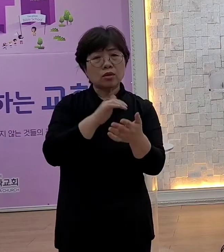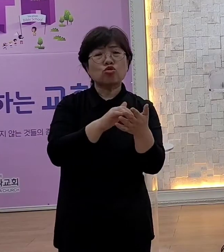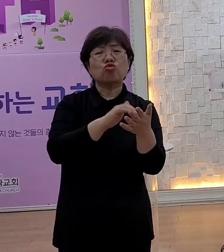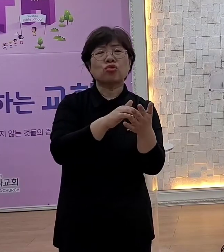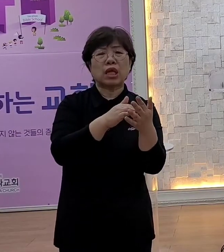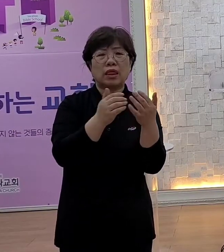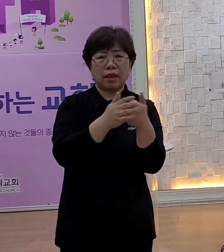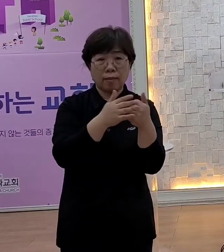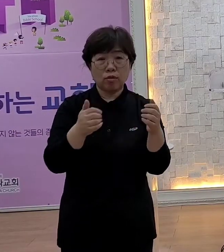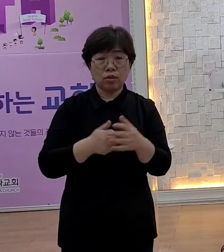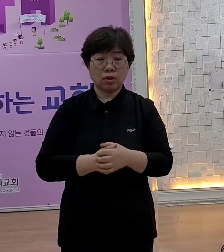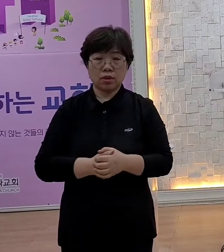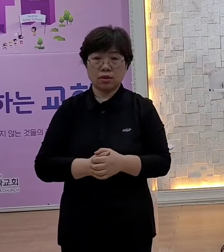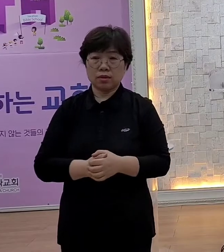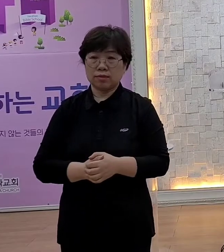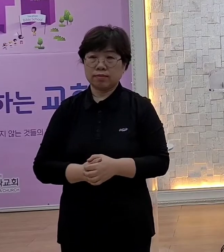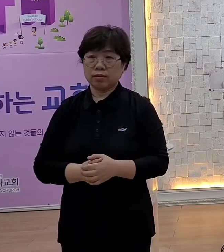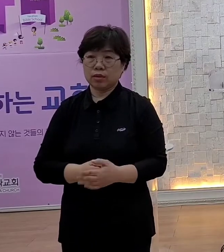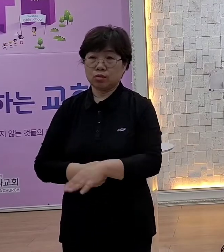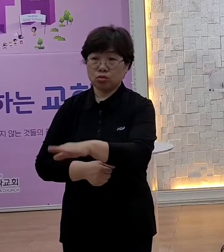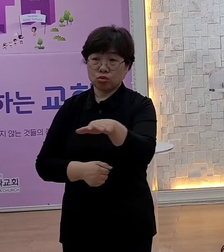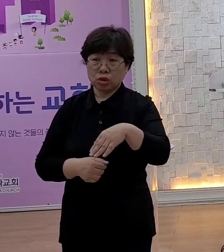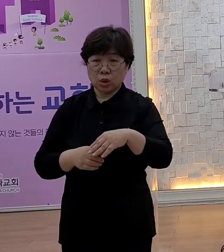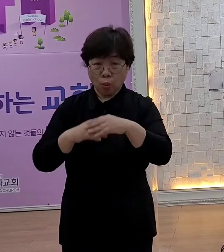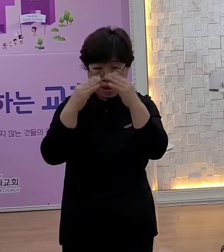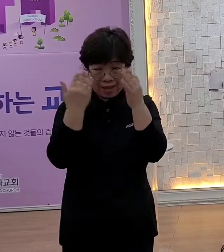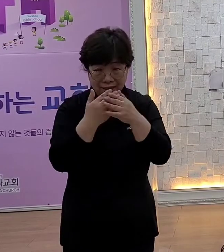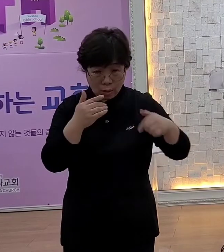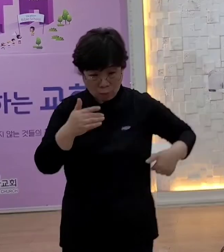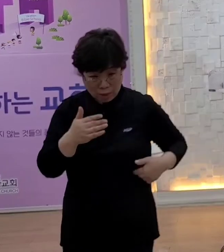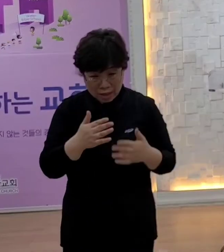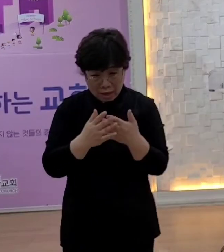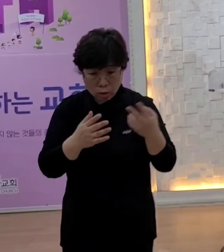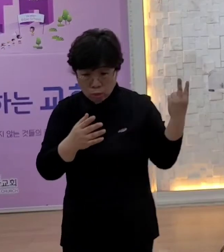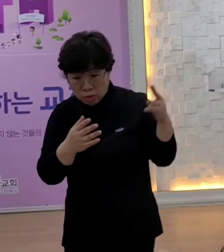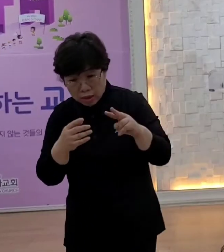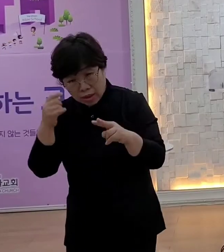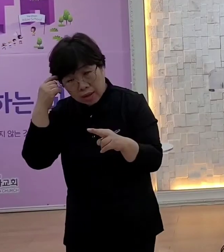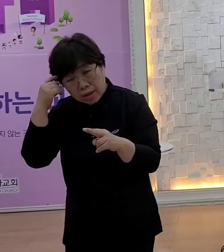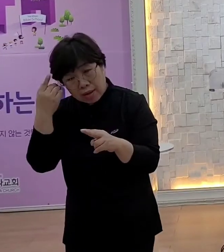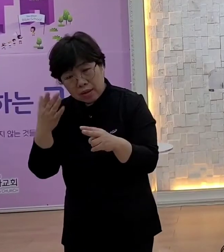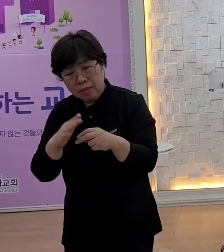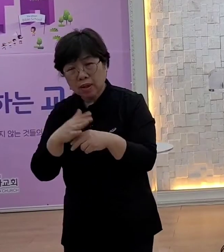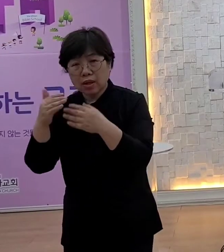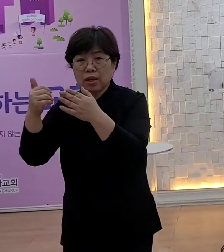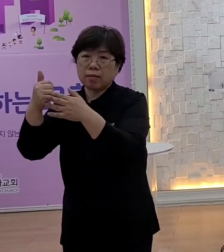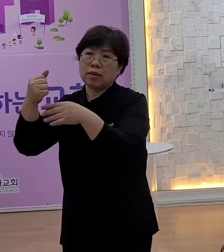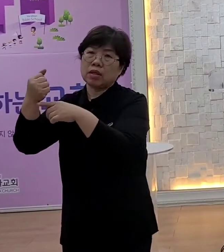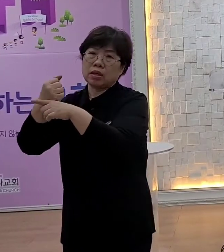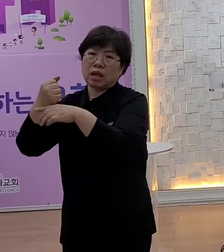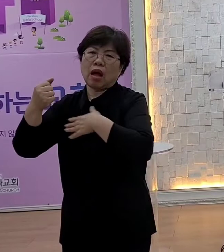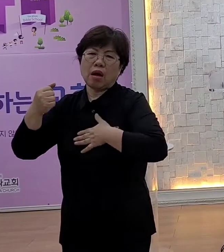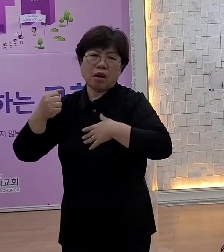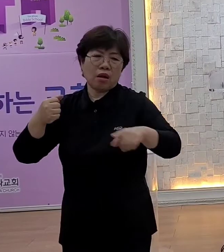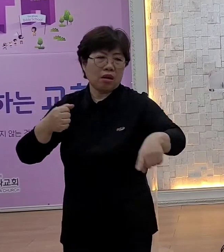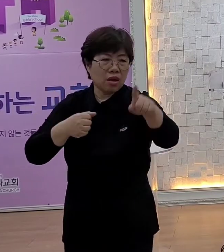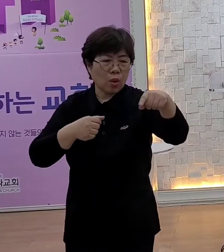이거예요. 우리는 이걸 완전한 회개라고 그들이 돌아온 것으로 생각했지만 사실상 이 니느웨